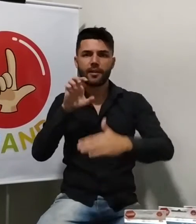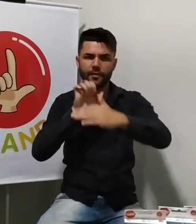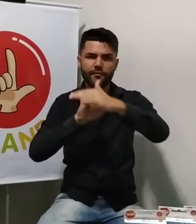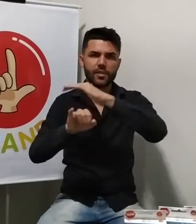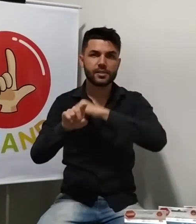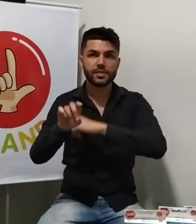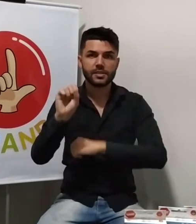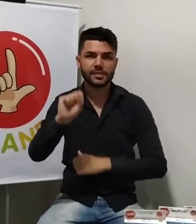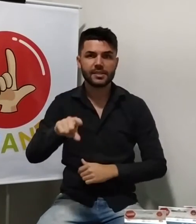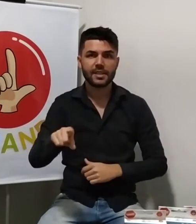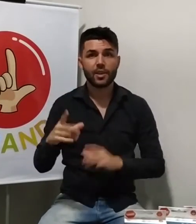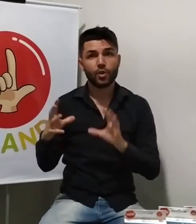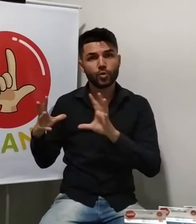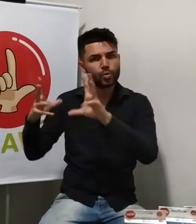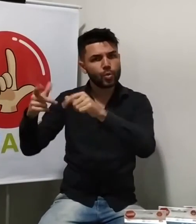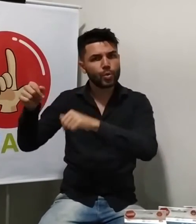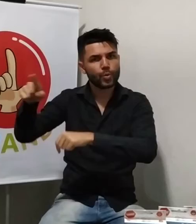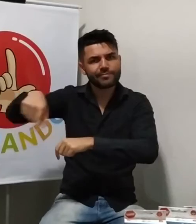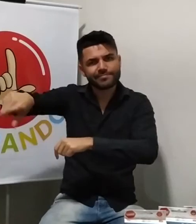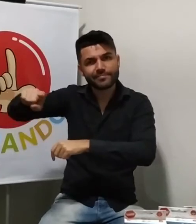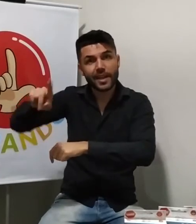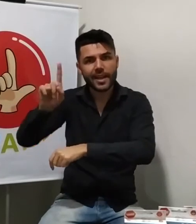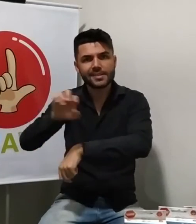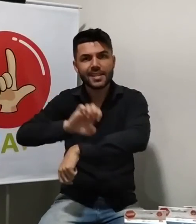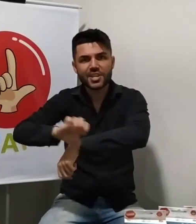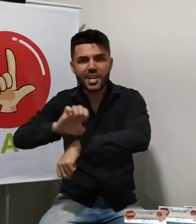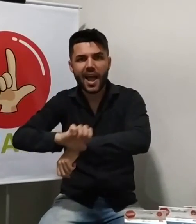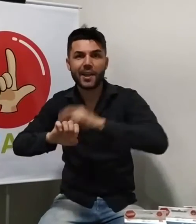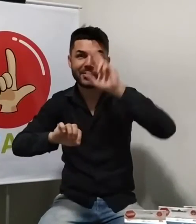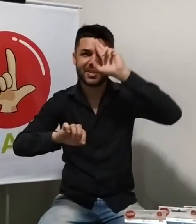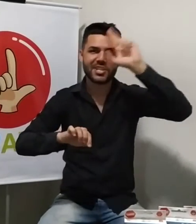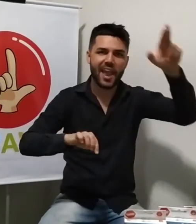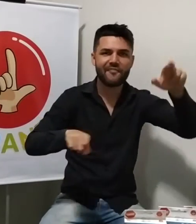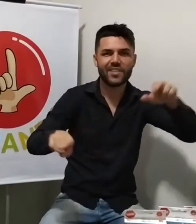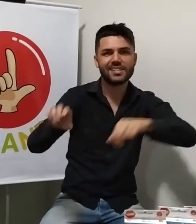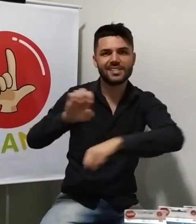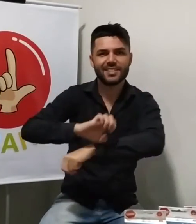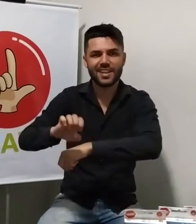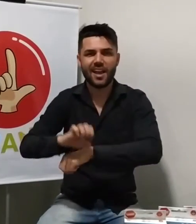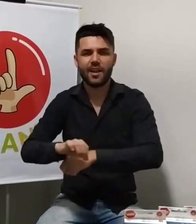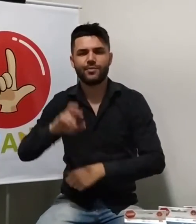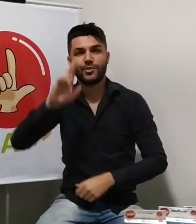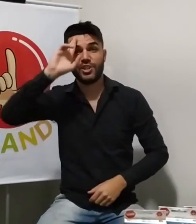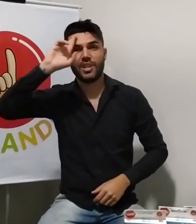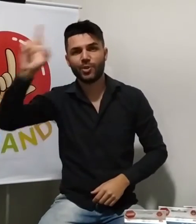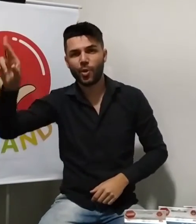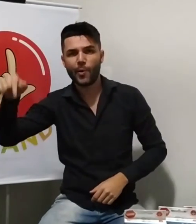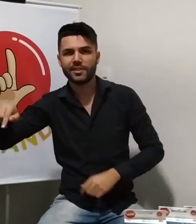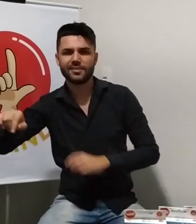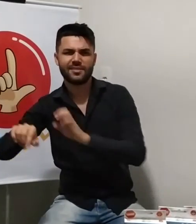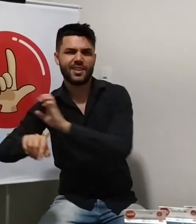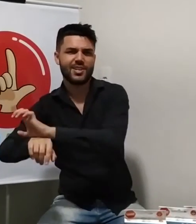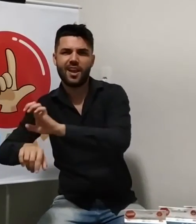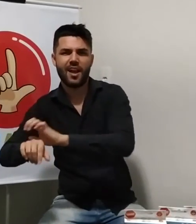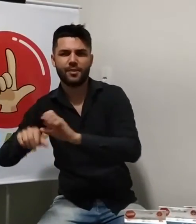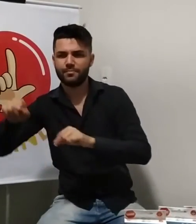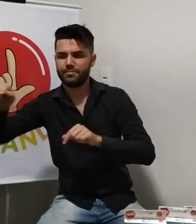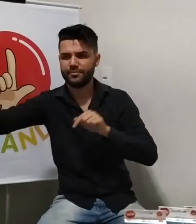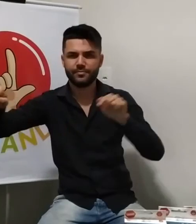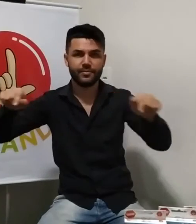negociação que você fez lá atrás, né? Provavelmente, depois de conhecer um pouquinho, você podia até ter negociado de outra maneira. Mas não importa, essa foi a porta de entrada que você teve e foi